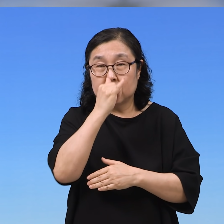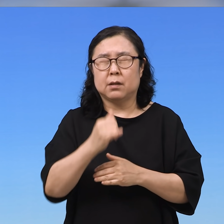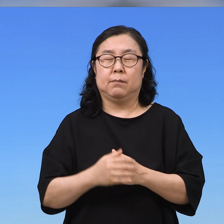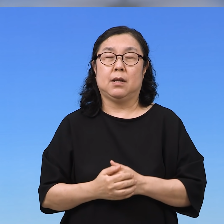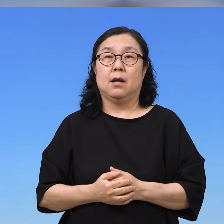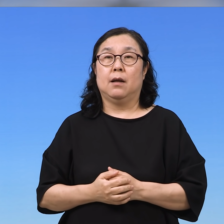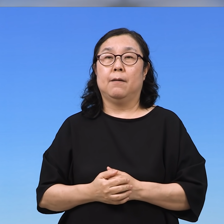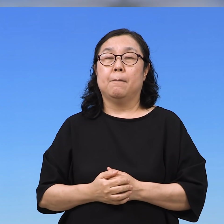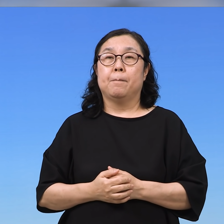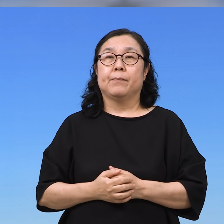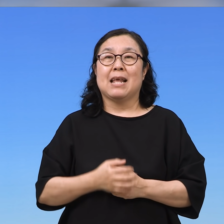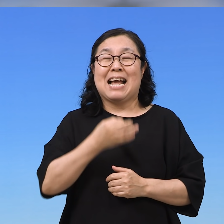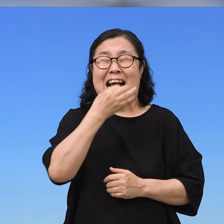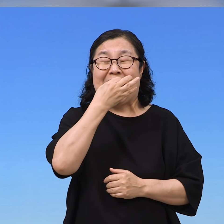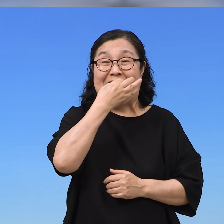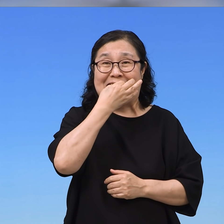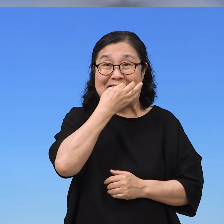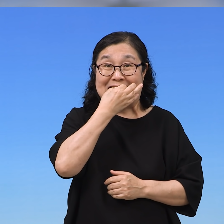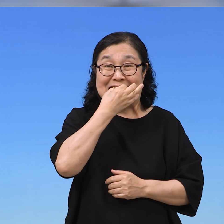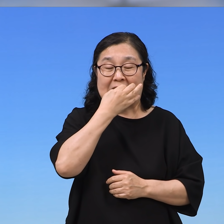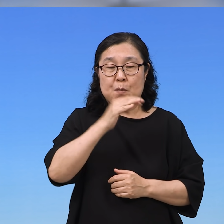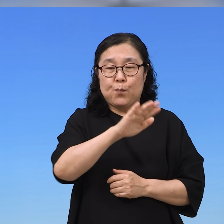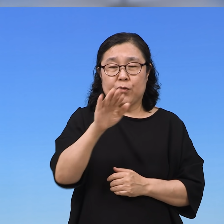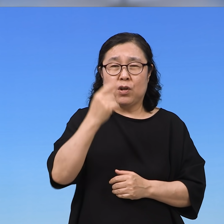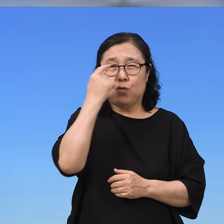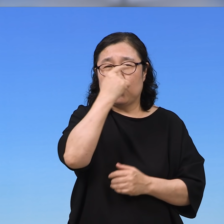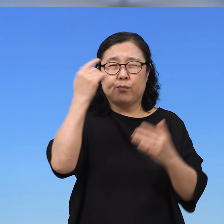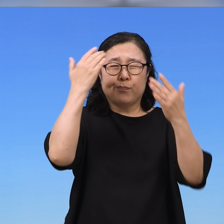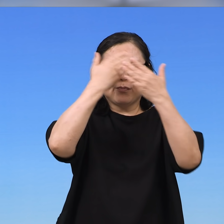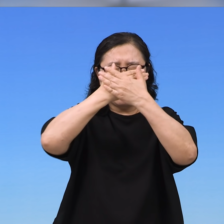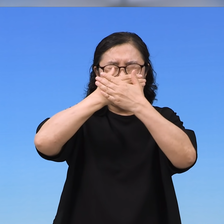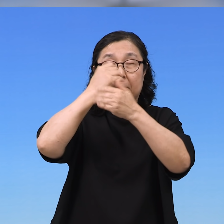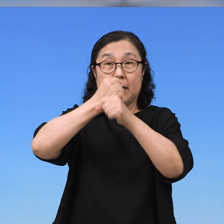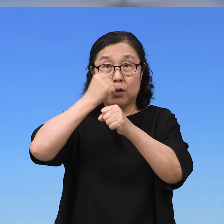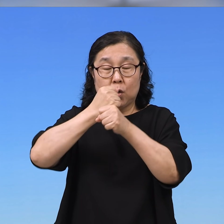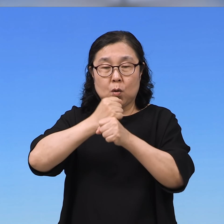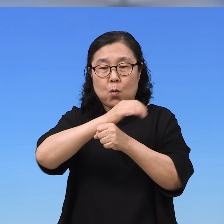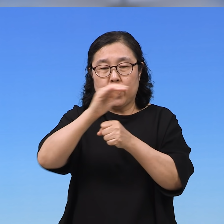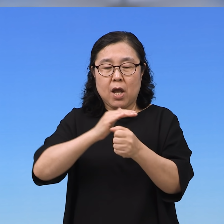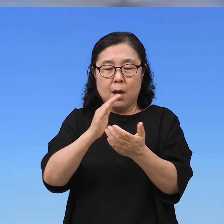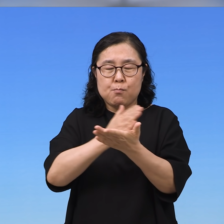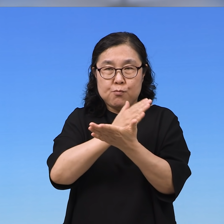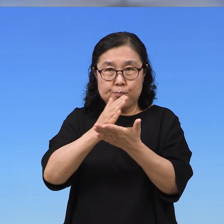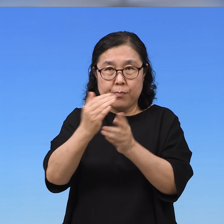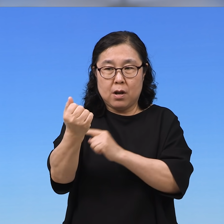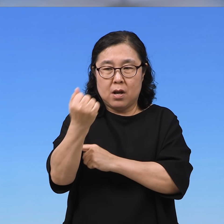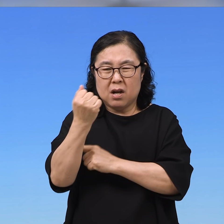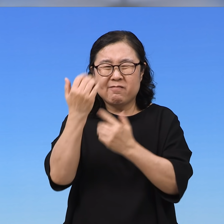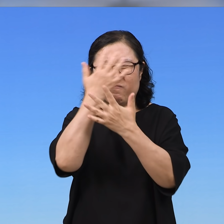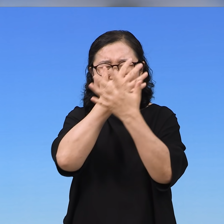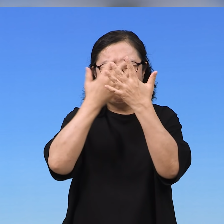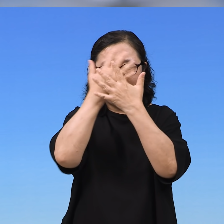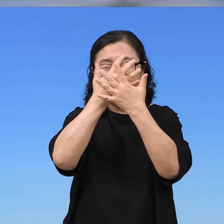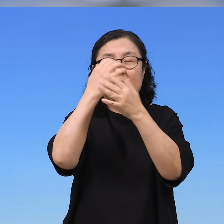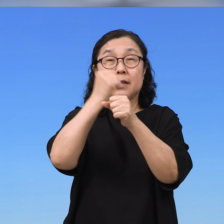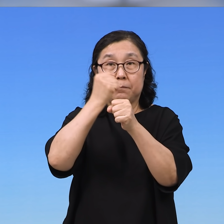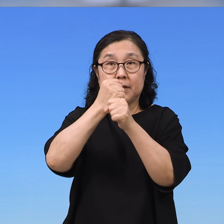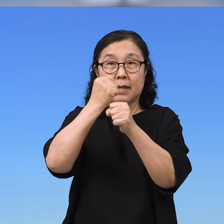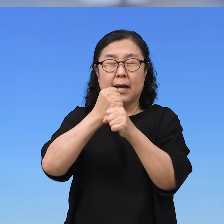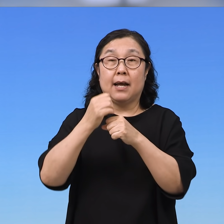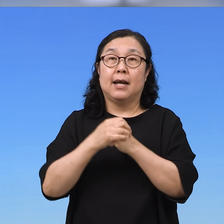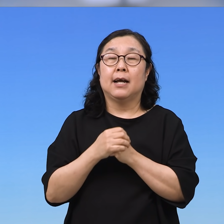꼭 기억하십시오, 여러분. 탐욕은요 우리 눈을 어둡게 하고 우리의 분별력을 흐리게 만든다는